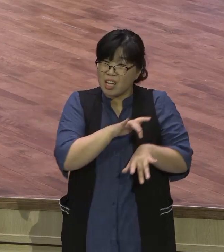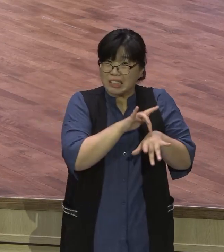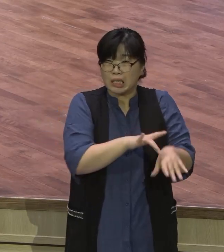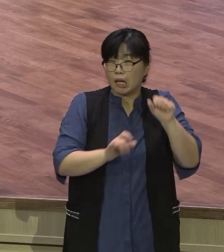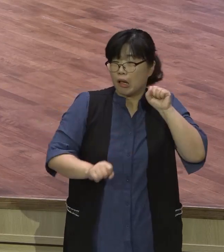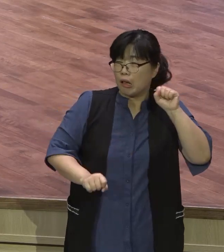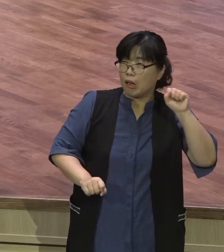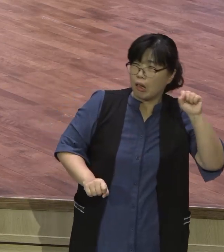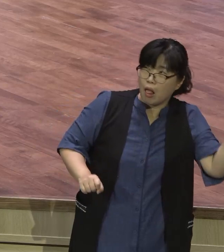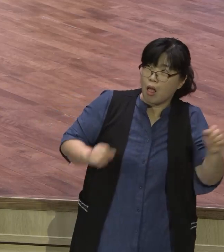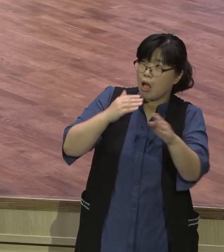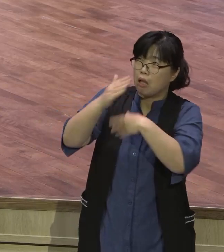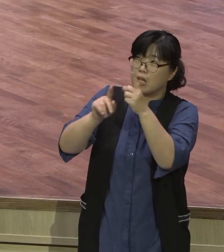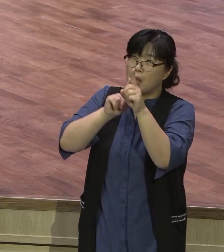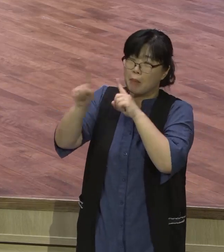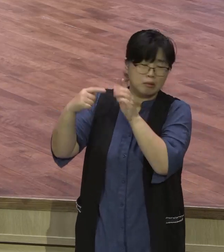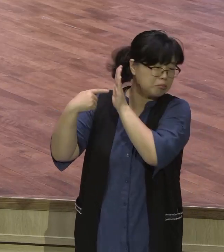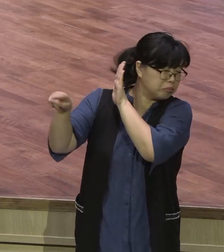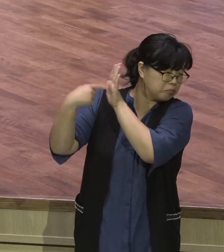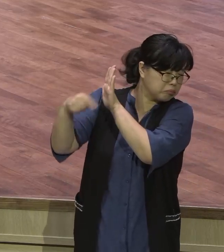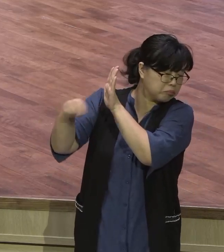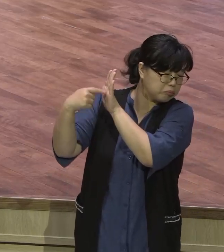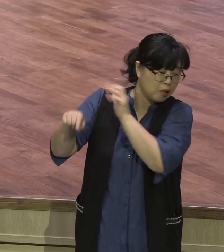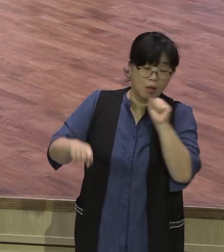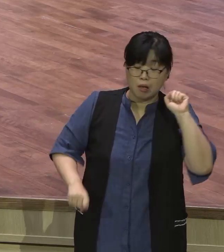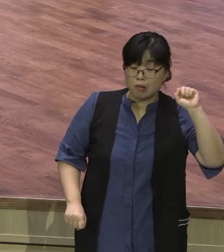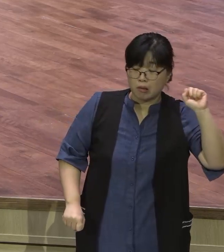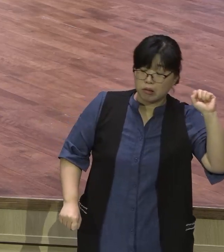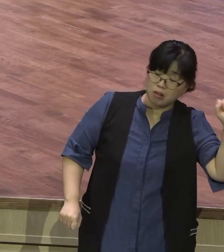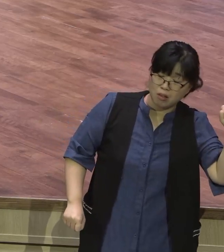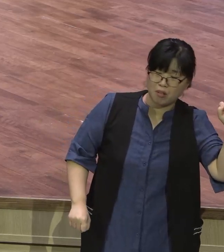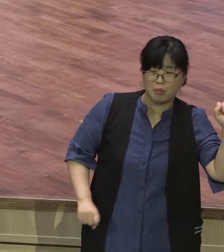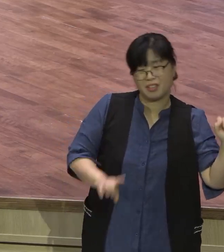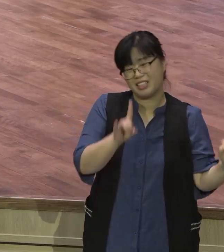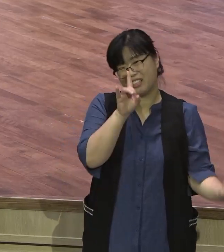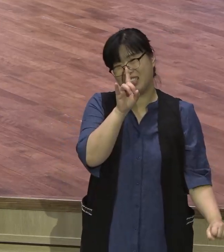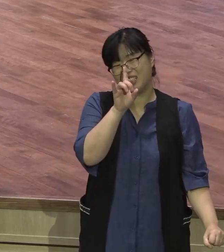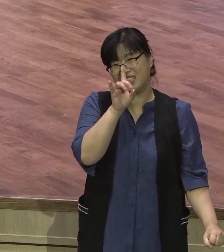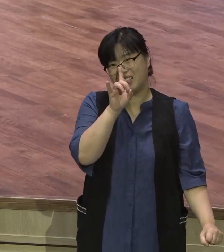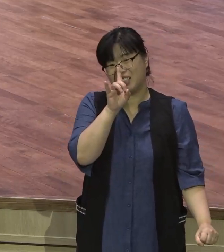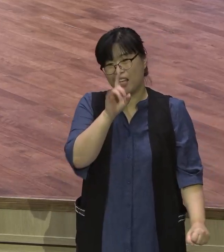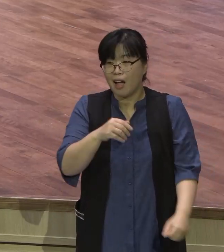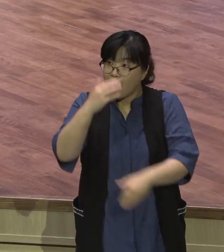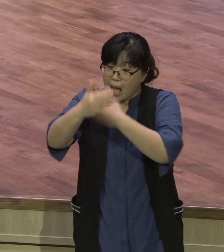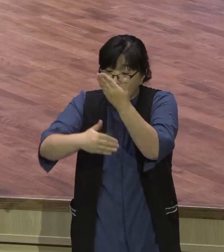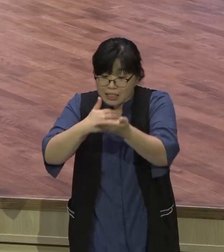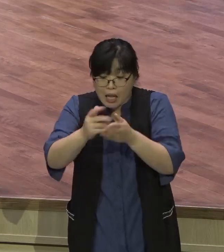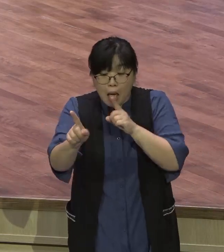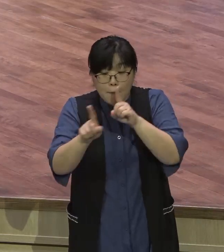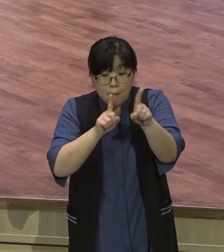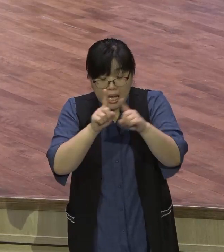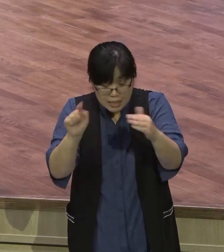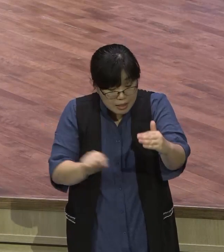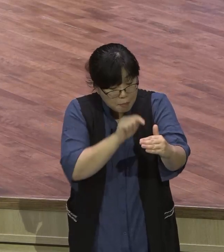말씀이신 예수 그의 시도 안에 지혜와 지식과 모든 부하가 감추어져 있느냐